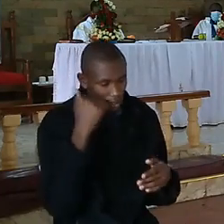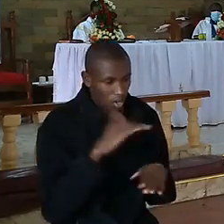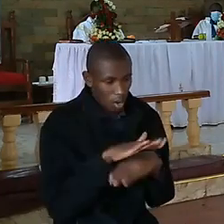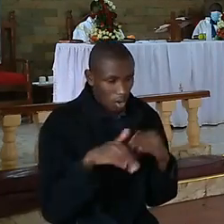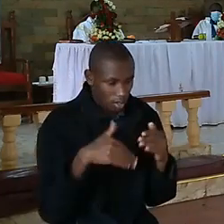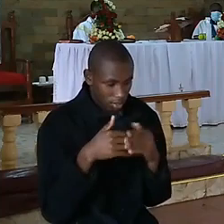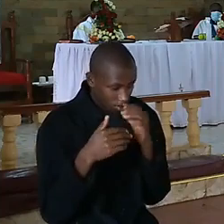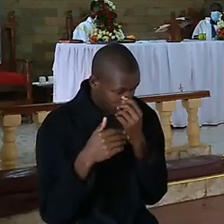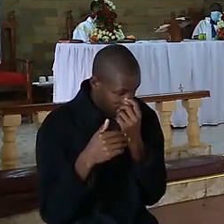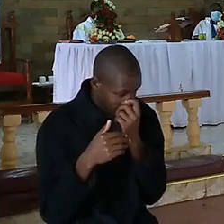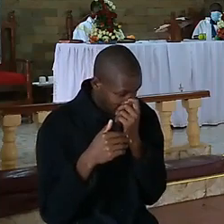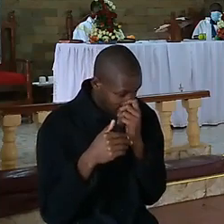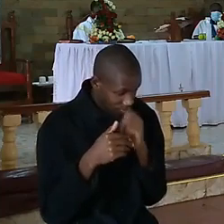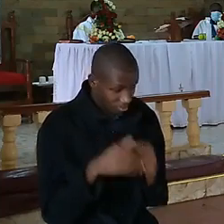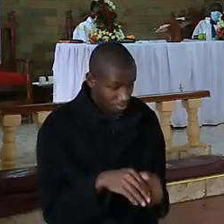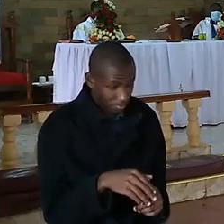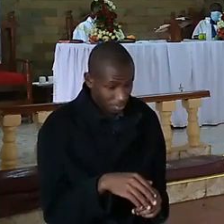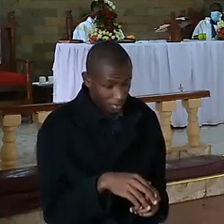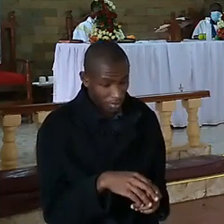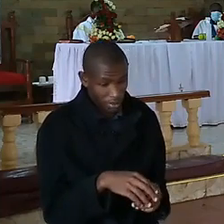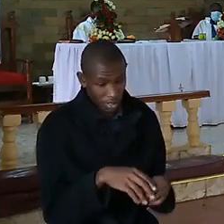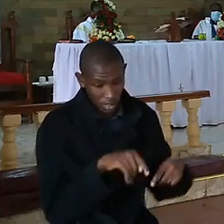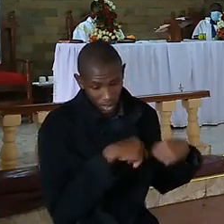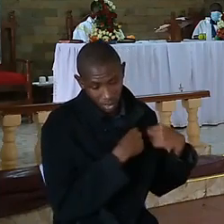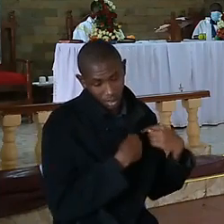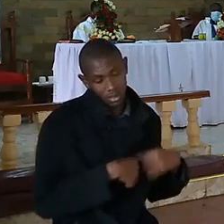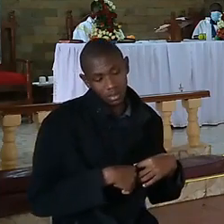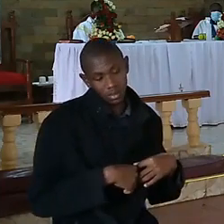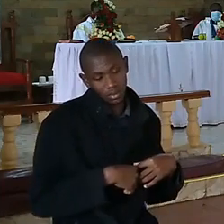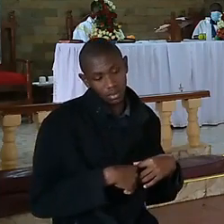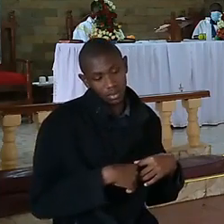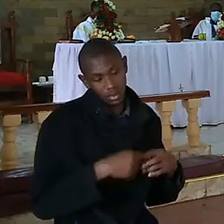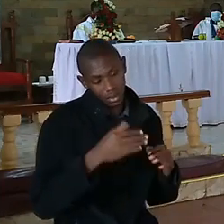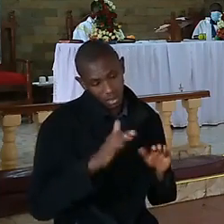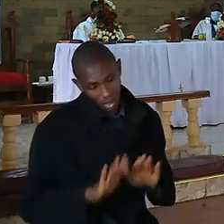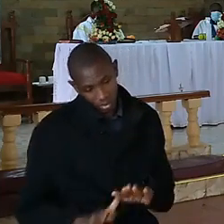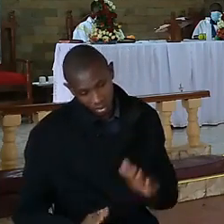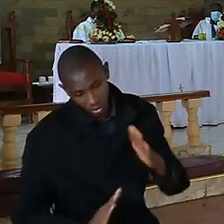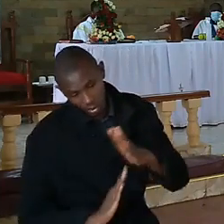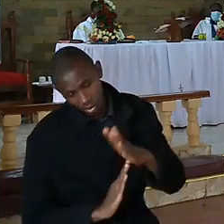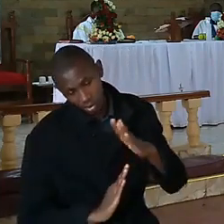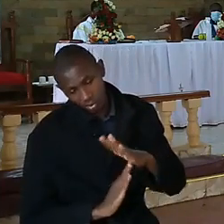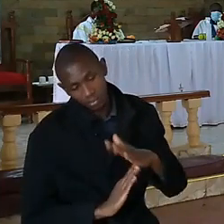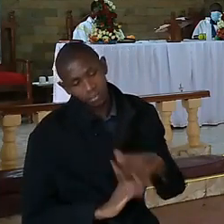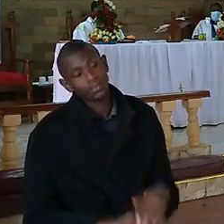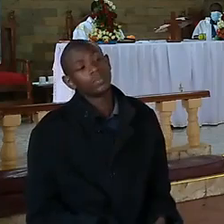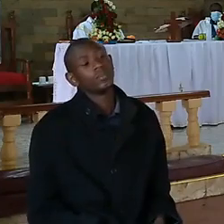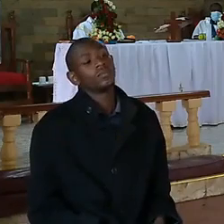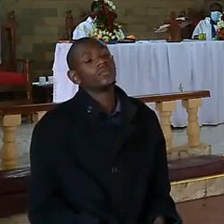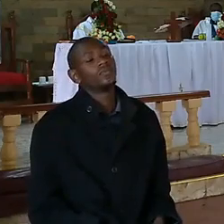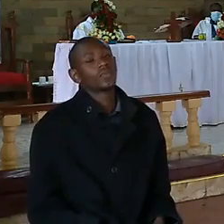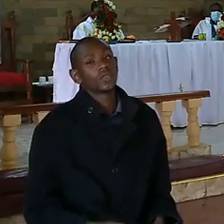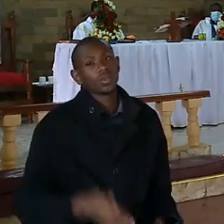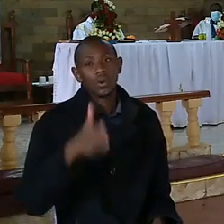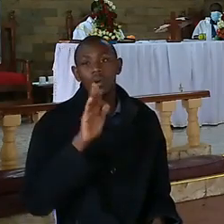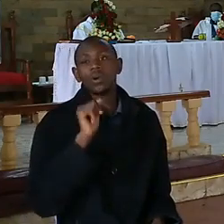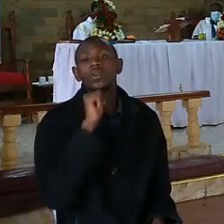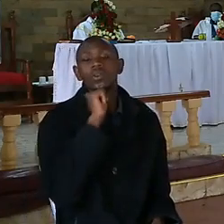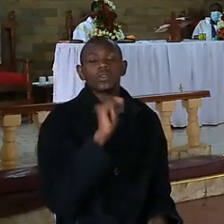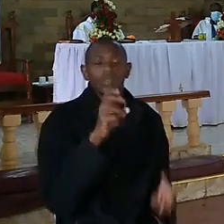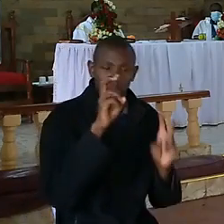cinyihiirwo ni tondu biacara iyo ni aregire gukarugama kana wathii kurugama gugoka kaundu mwathani ndagite